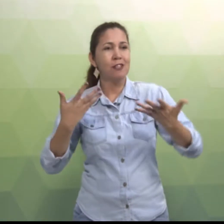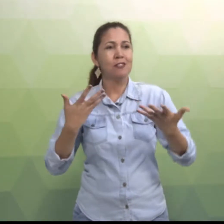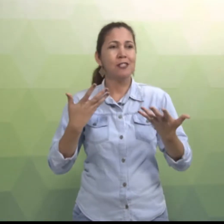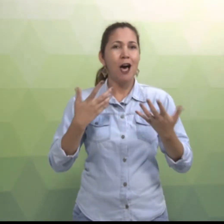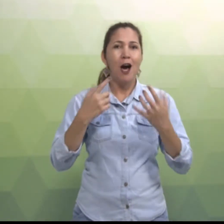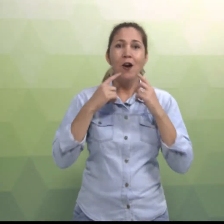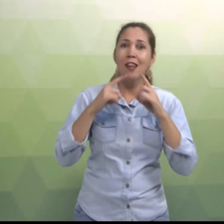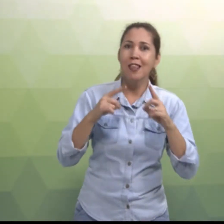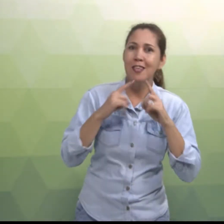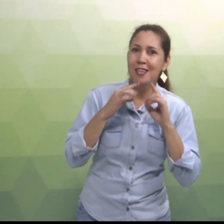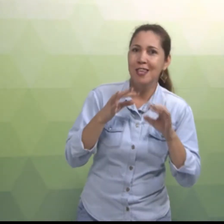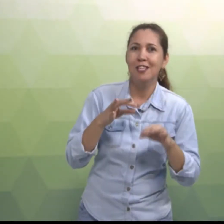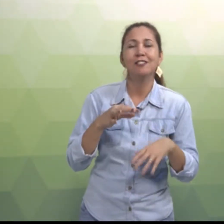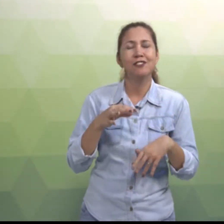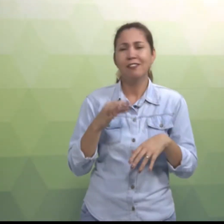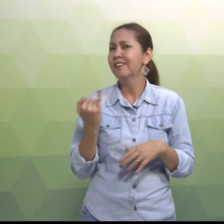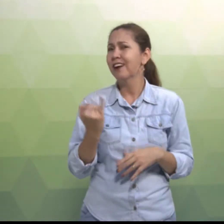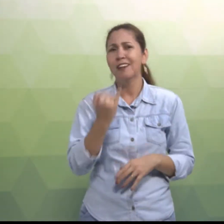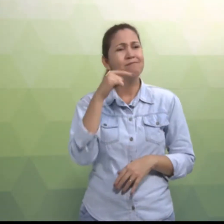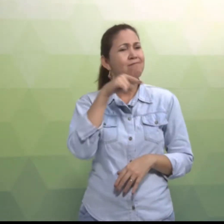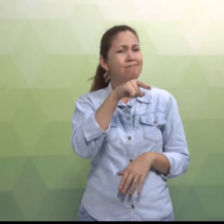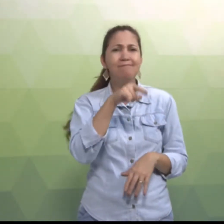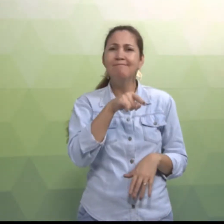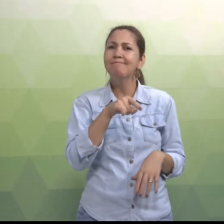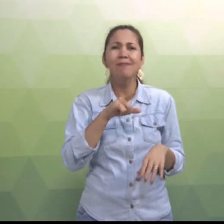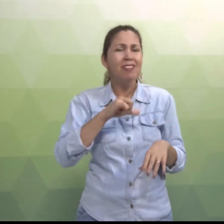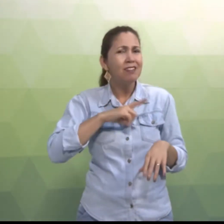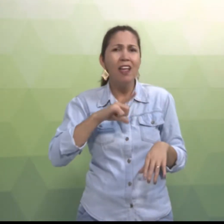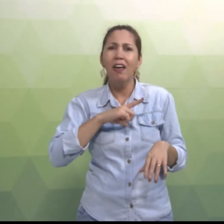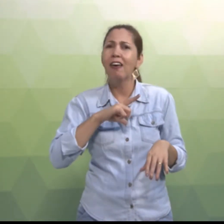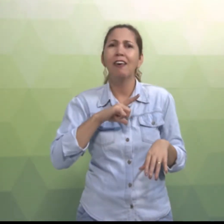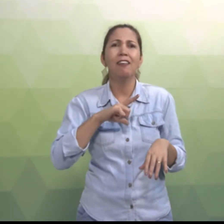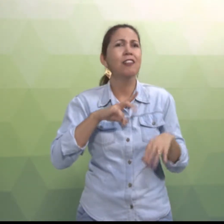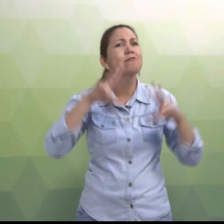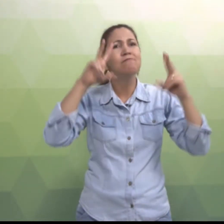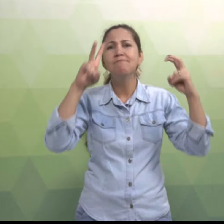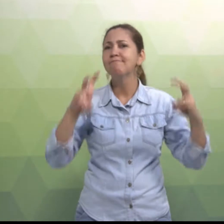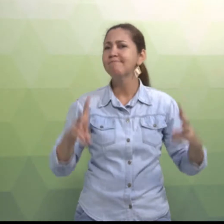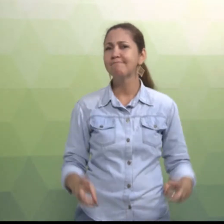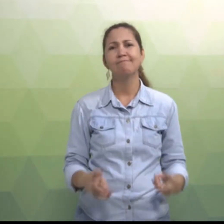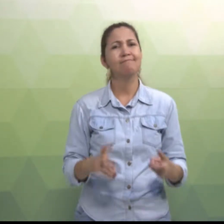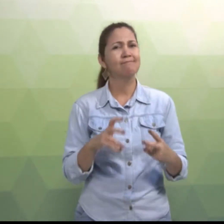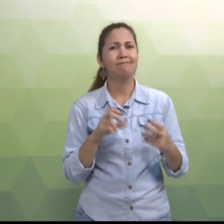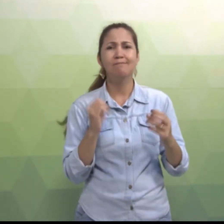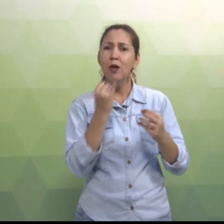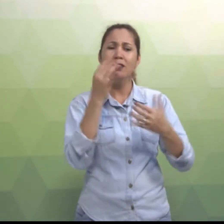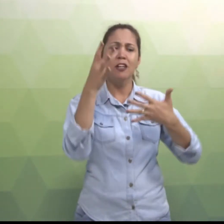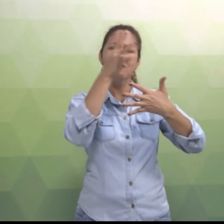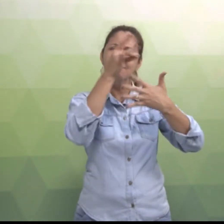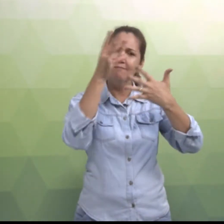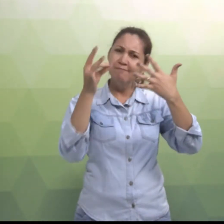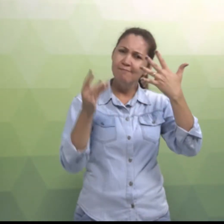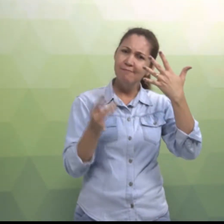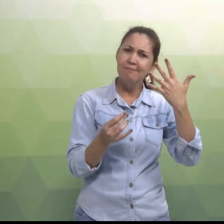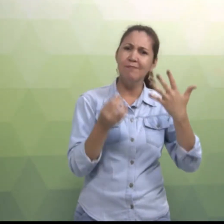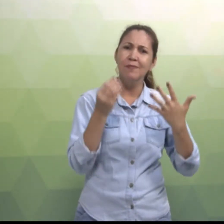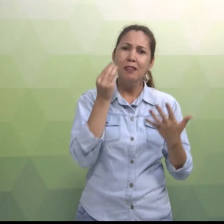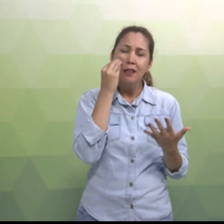que vai estimulá-lo, que vai desenvolver seu aspecto crítico. Então temos vários temas